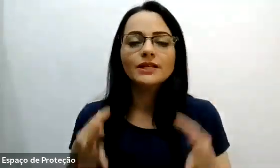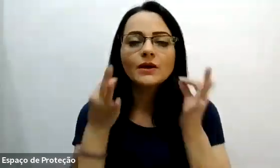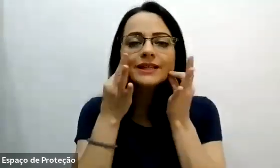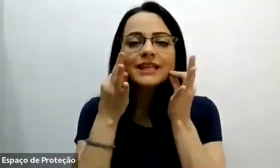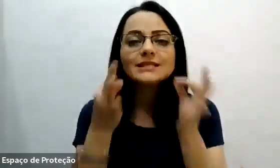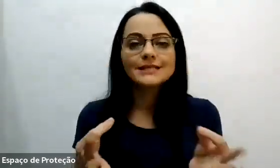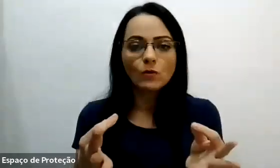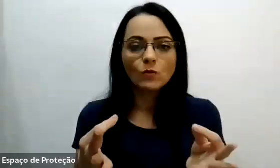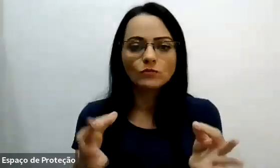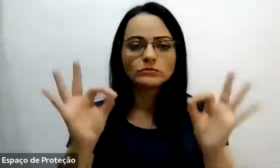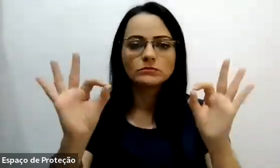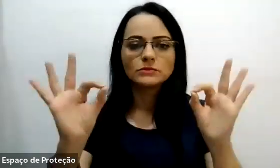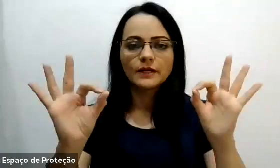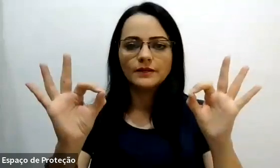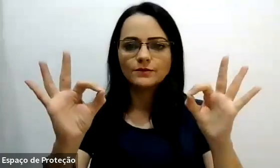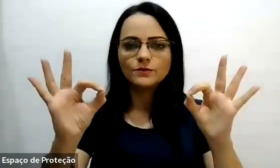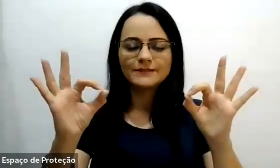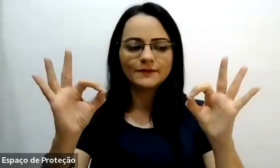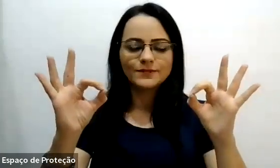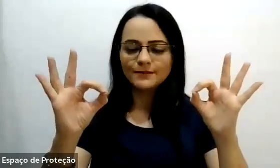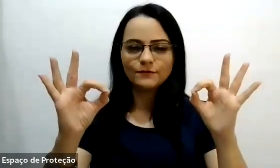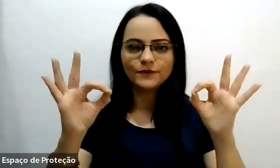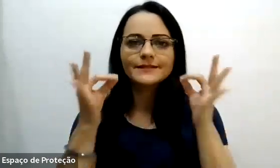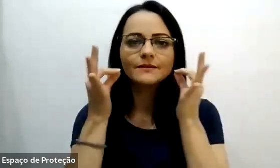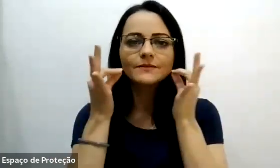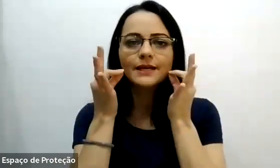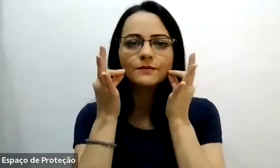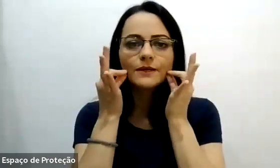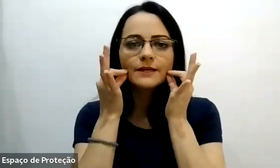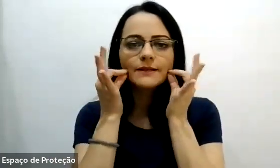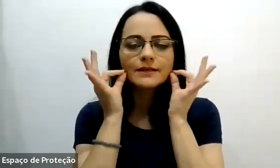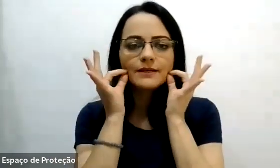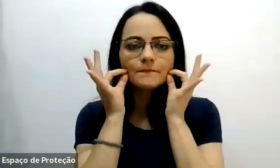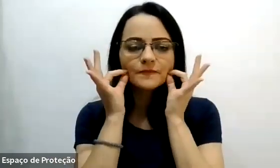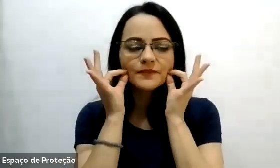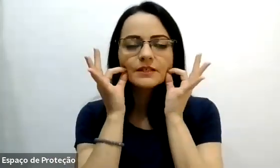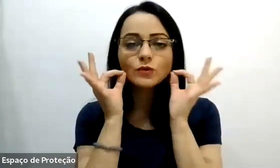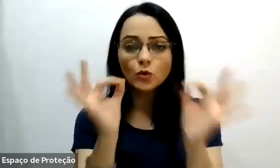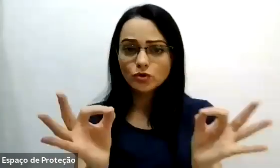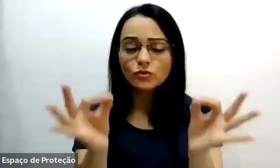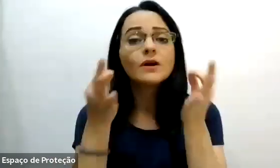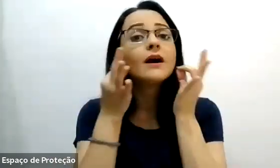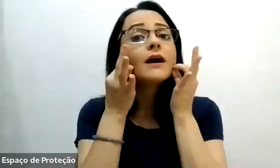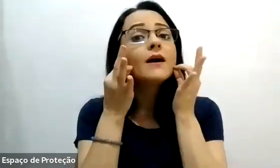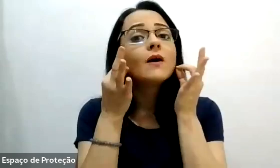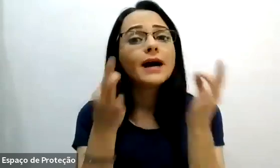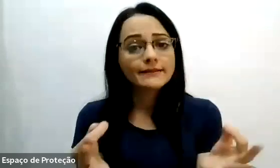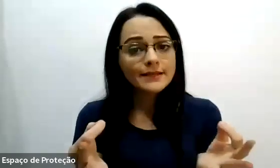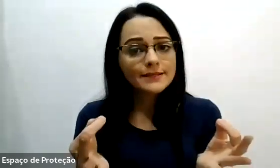então atenção, que as duas mãos nessa configuração, saindo daqui do rosto.